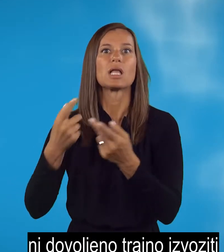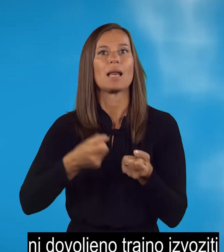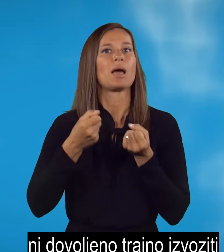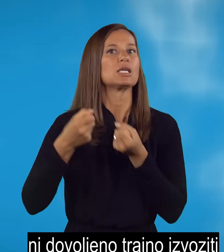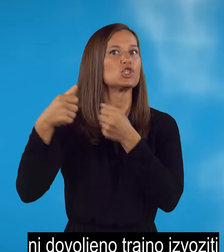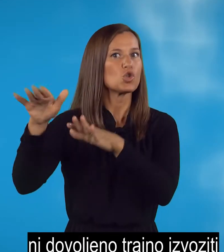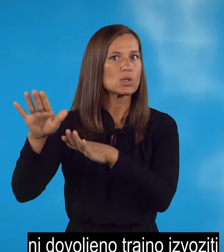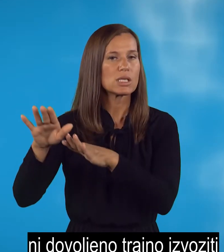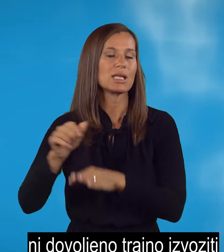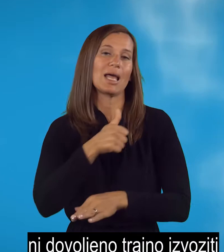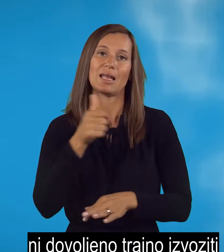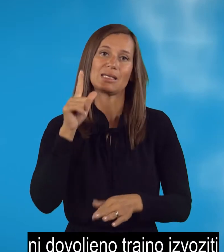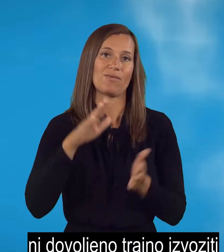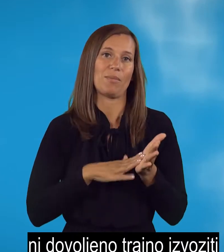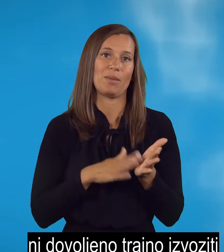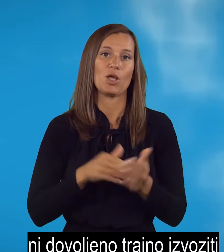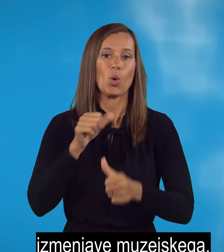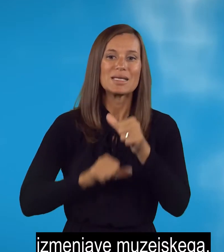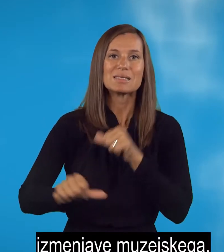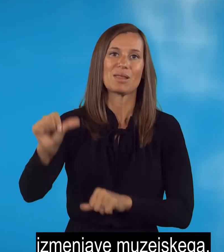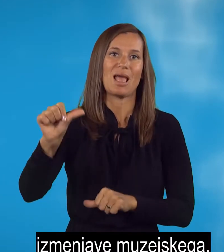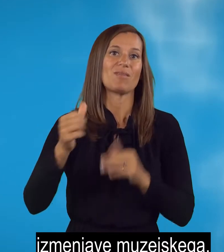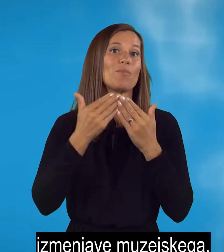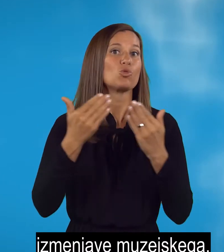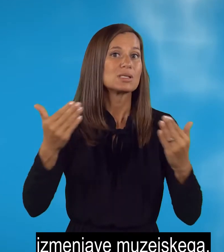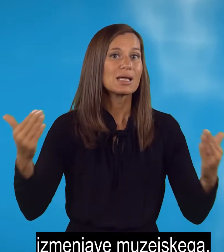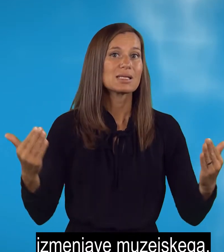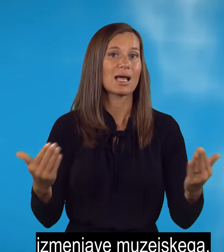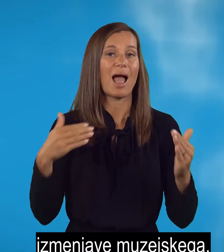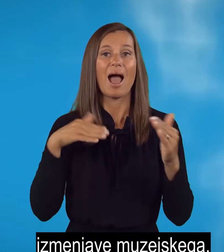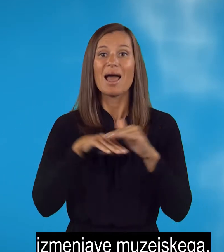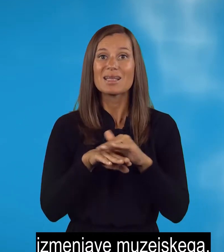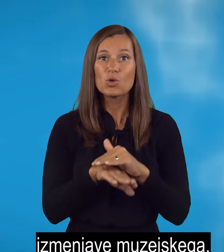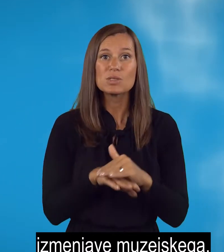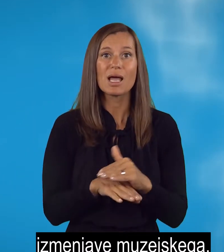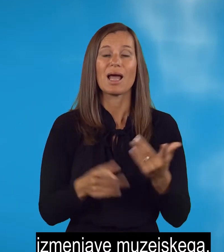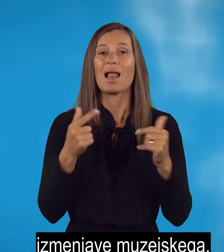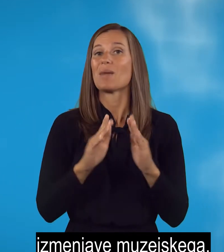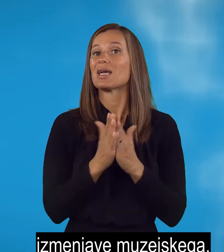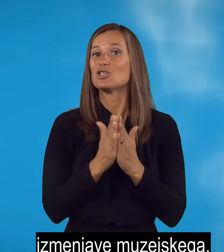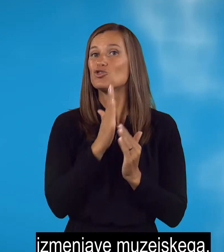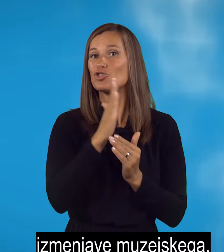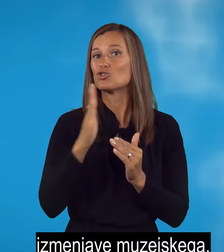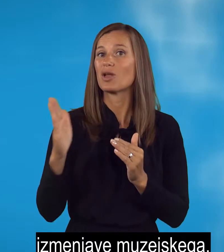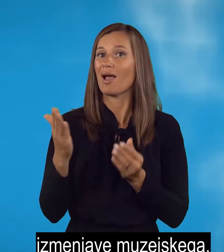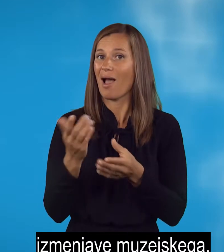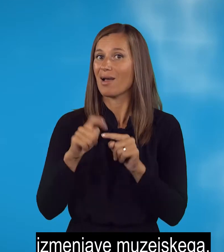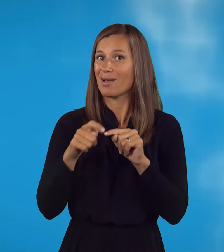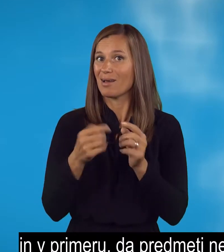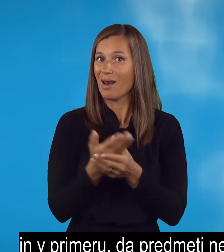iznositi, razen v primeru izmenjave muzejskega, arhivskega ali knjižničnega gradiva in